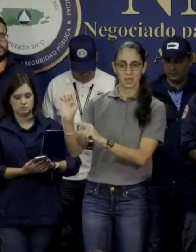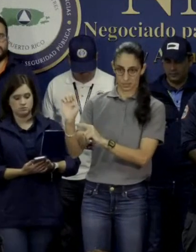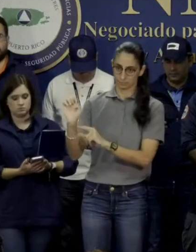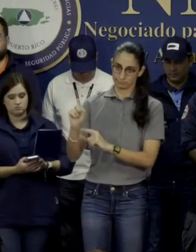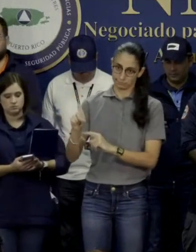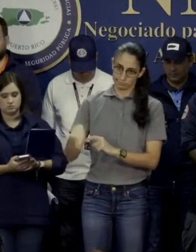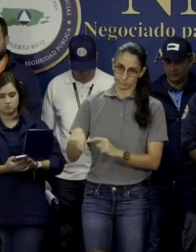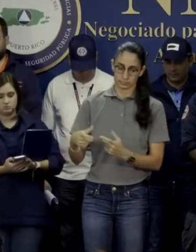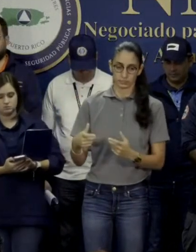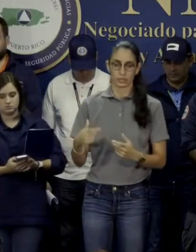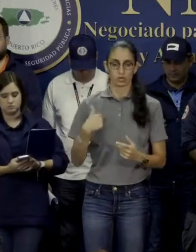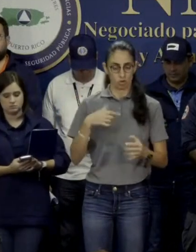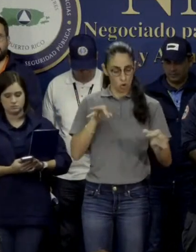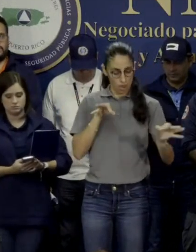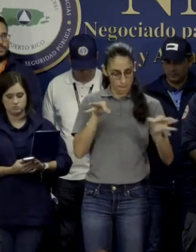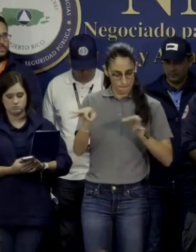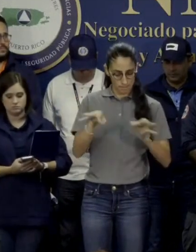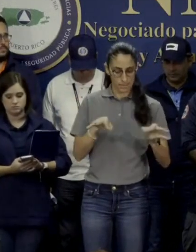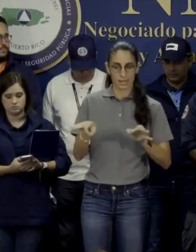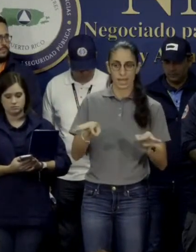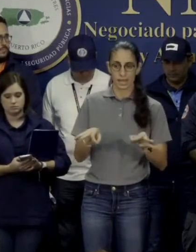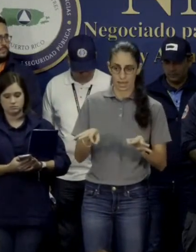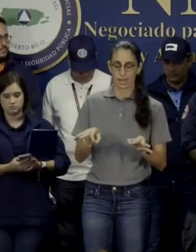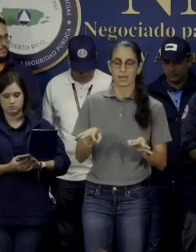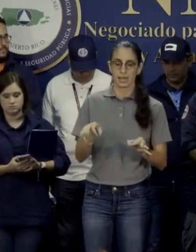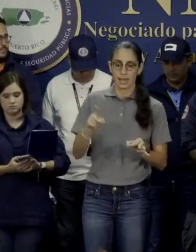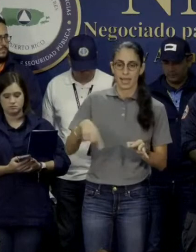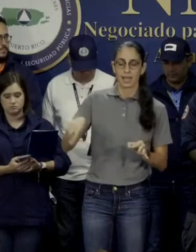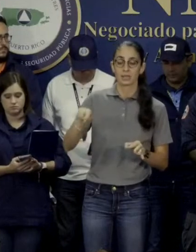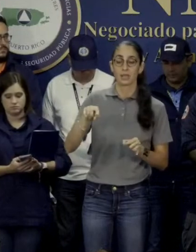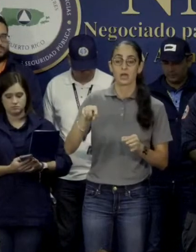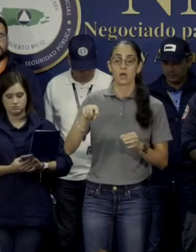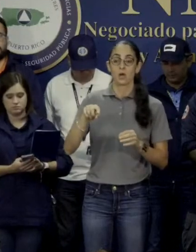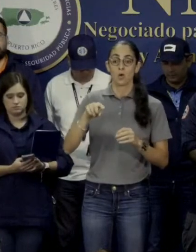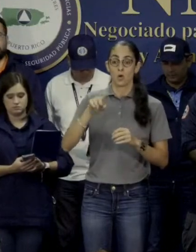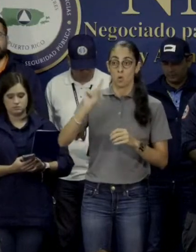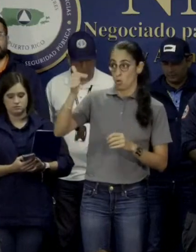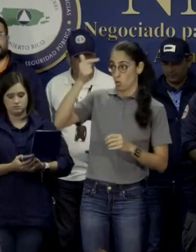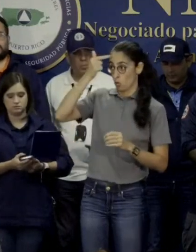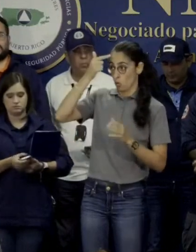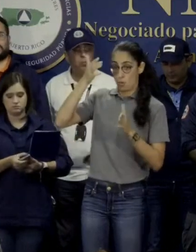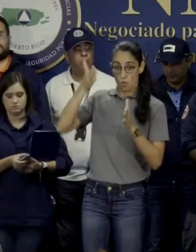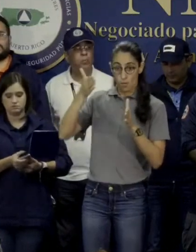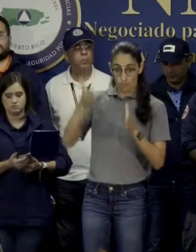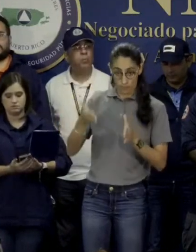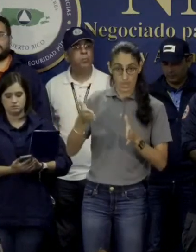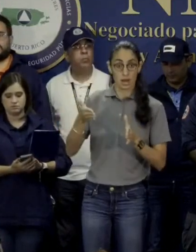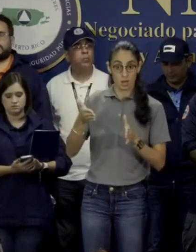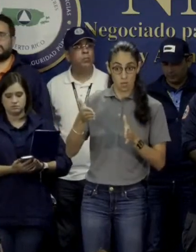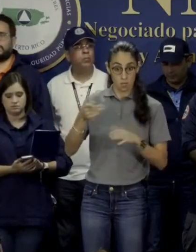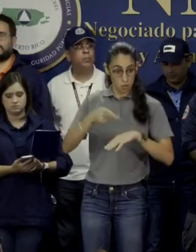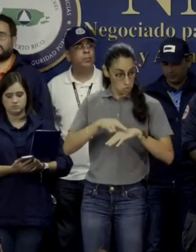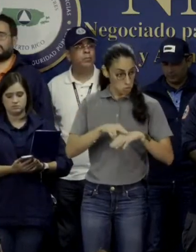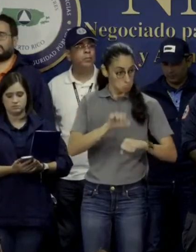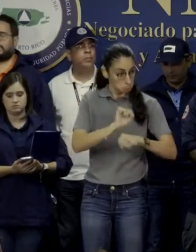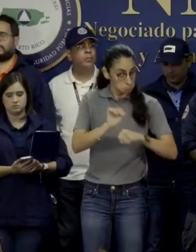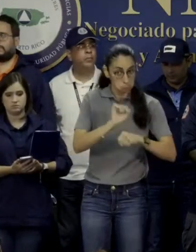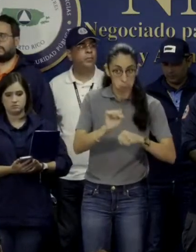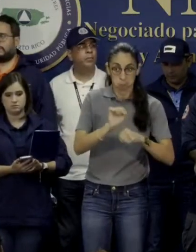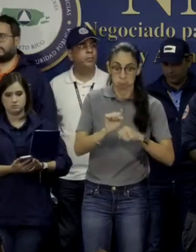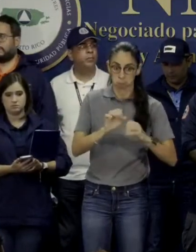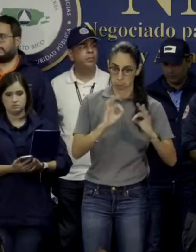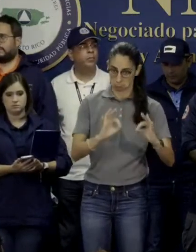y lo ha explicado muy bien Rivera de FEMA. Ellos realmente, mientras vean que el gobierno de Puerto Rico está respondiendo como es debido,